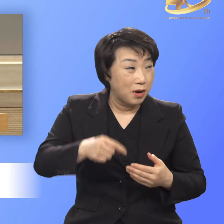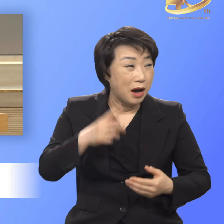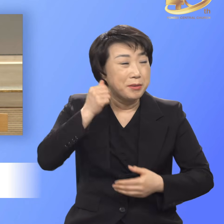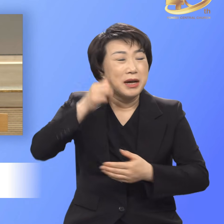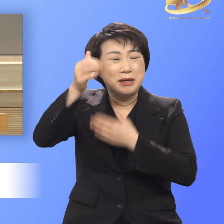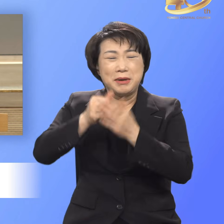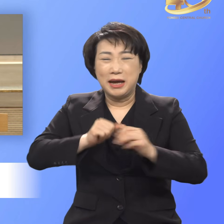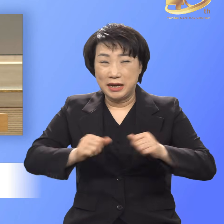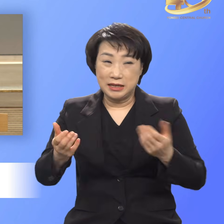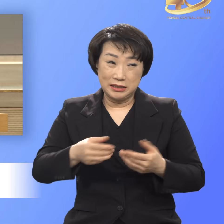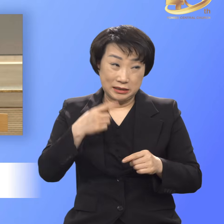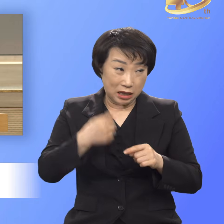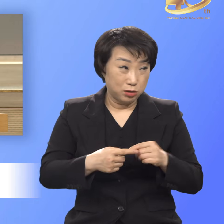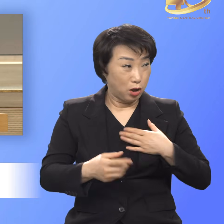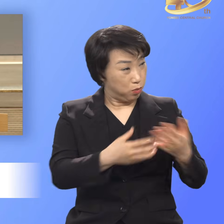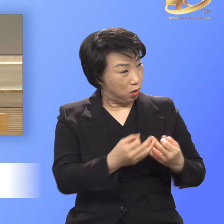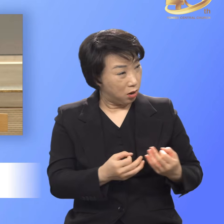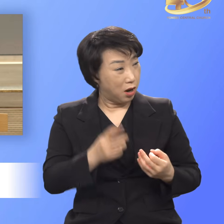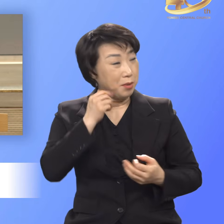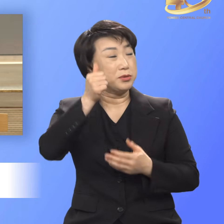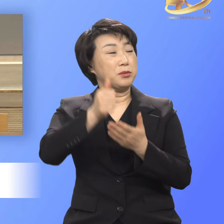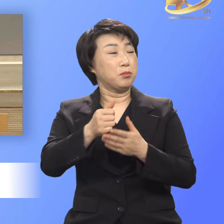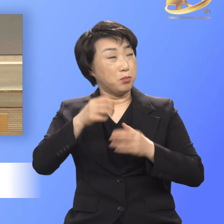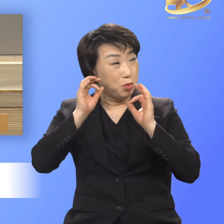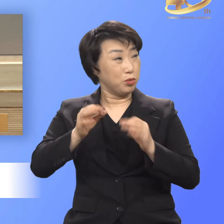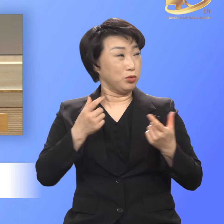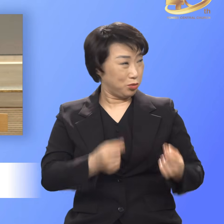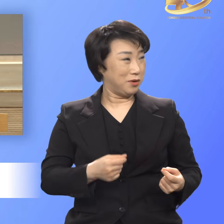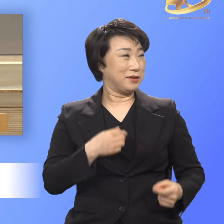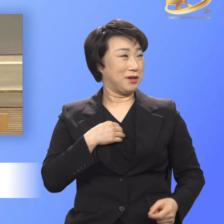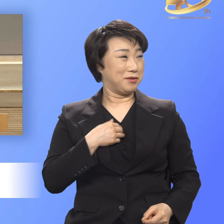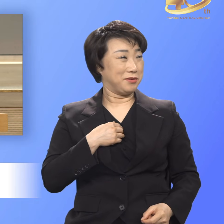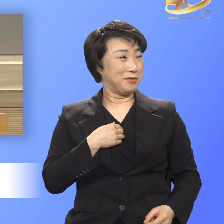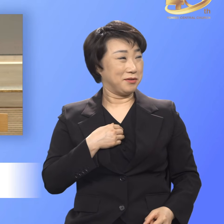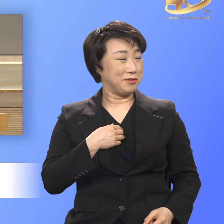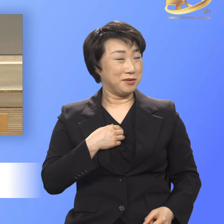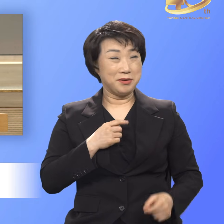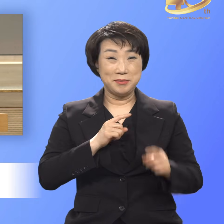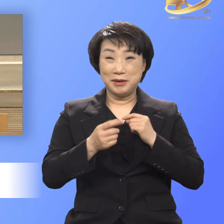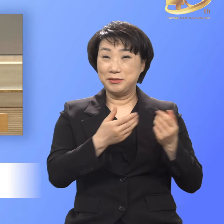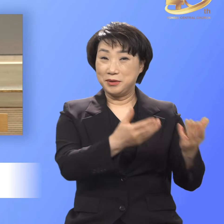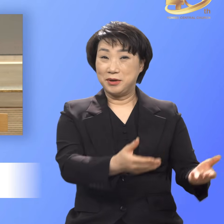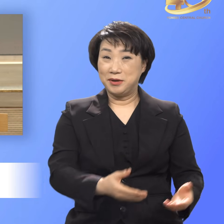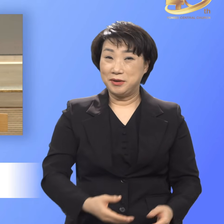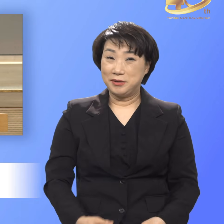것이니 나를 보면 아버지를 알다니. 그렇게 말씀하셨어.